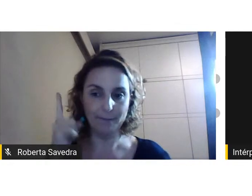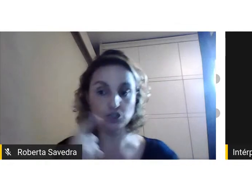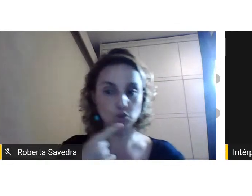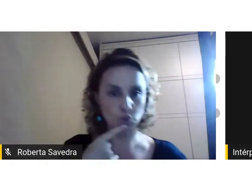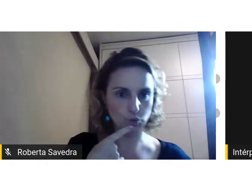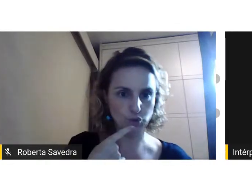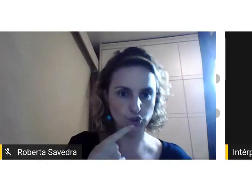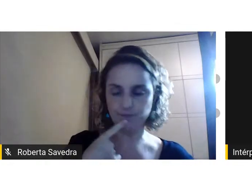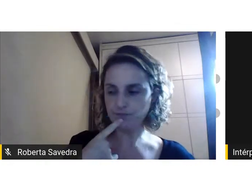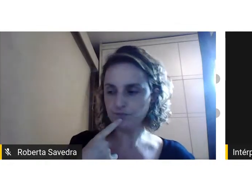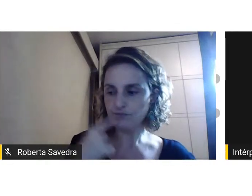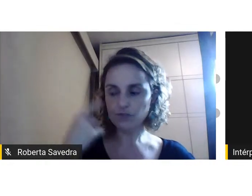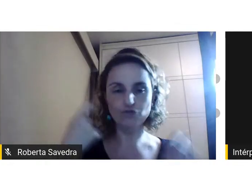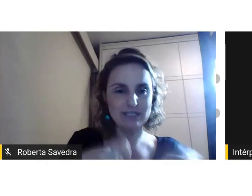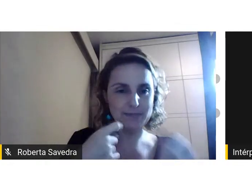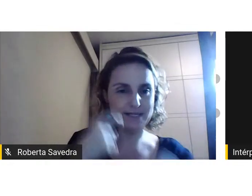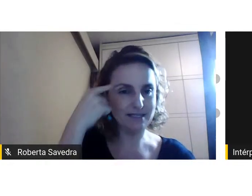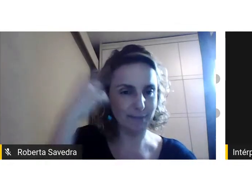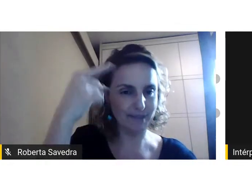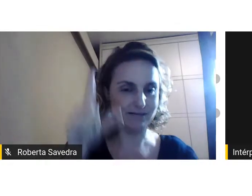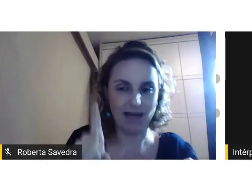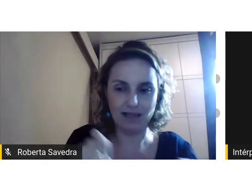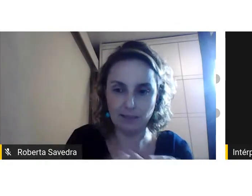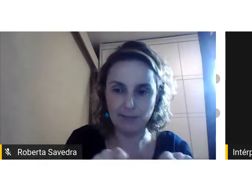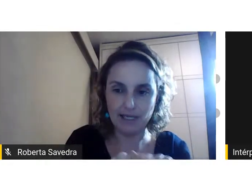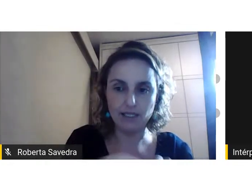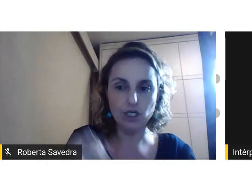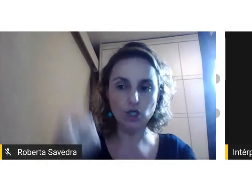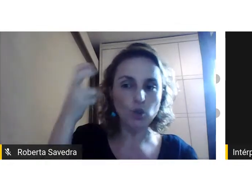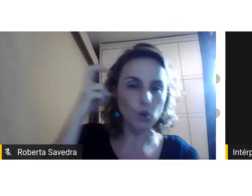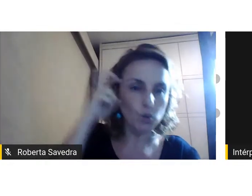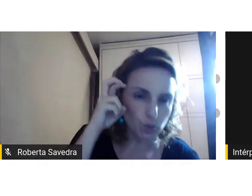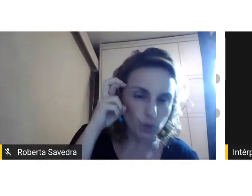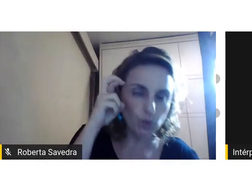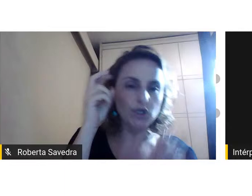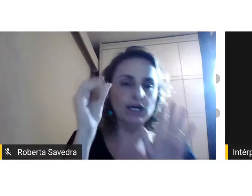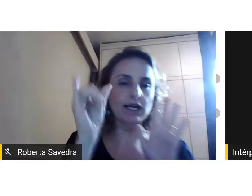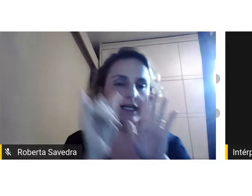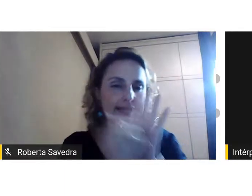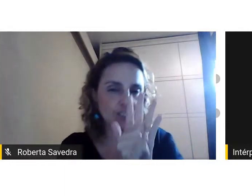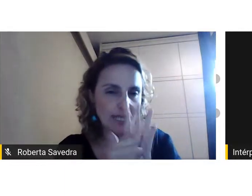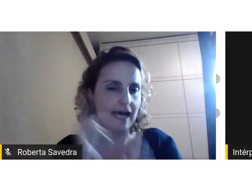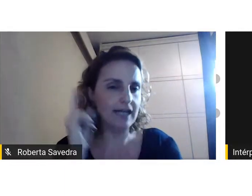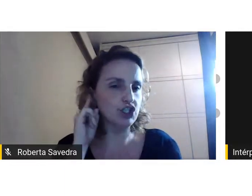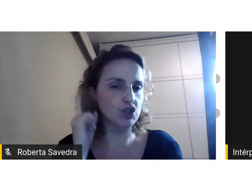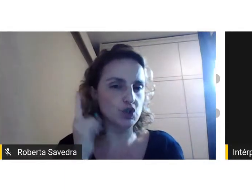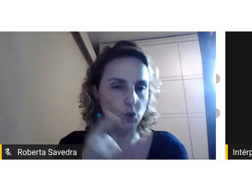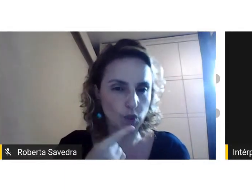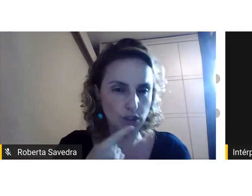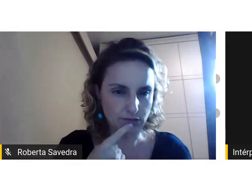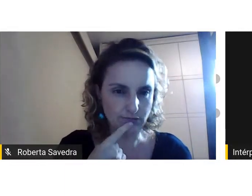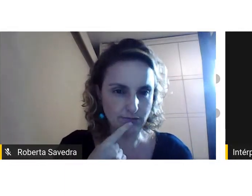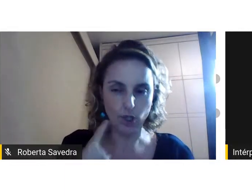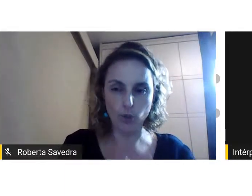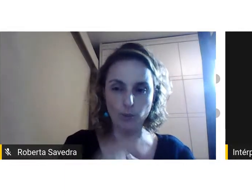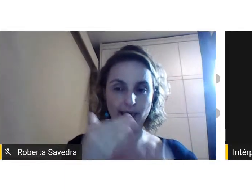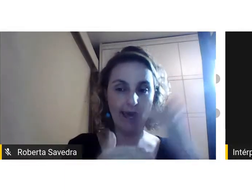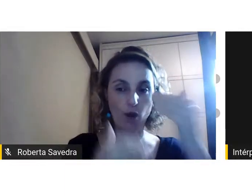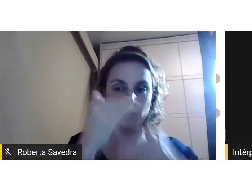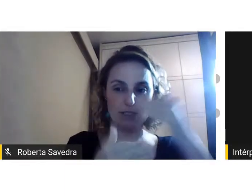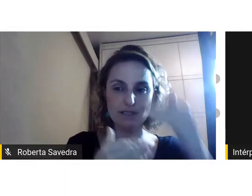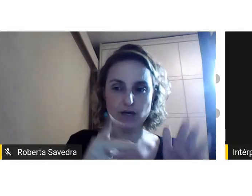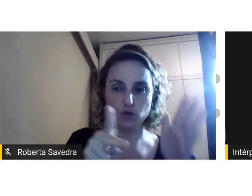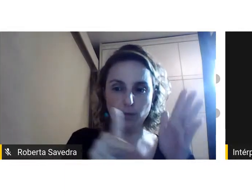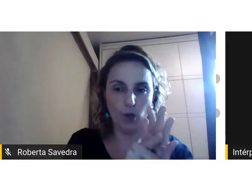e pudessem finalizar e adaptar esse conteúdo Eu também comecei a pensar sobre a cultura